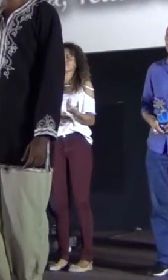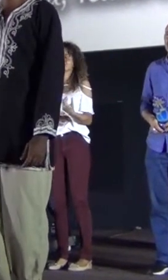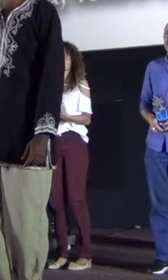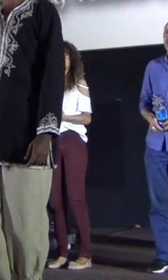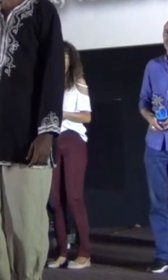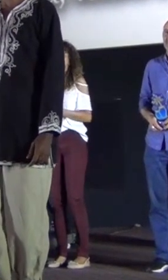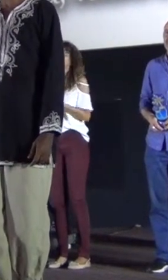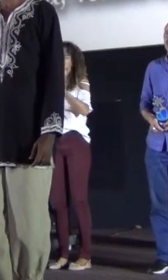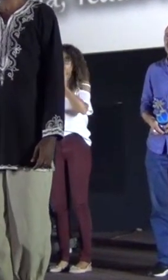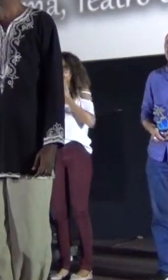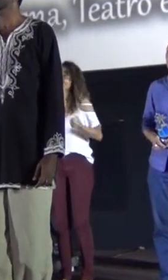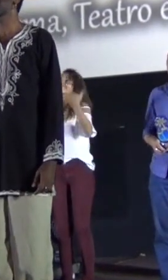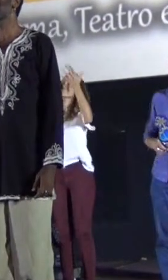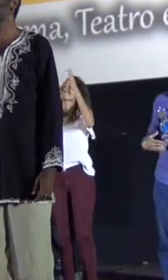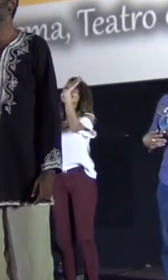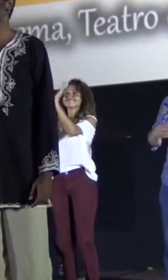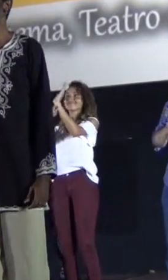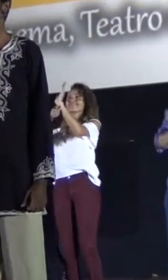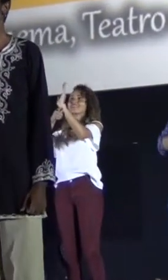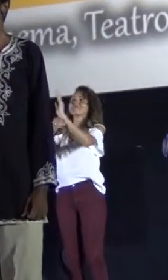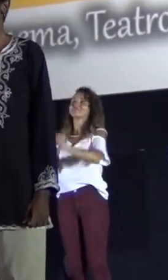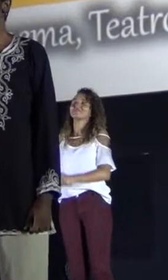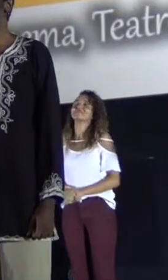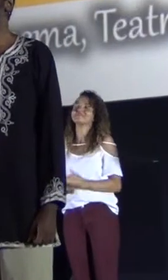vou. Viva o cinema!